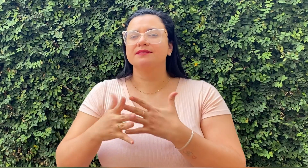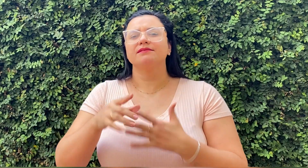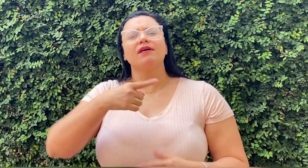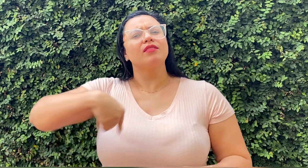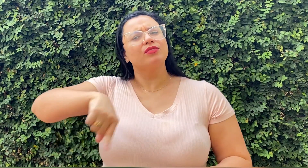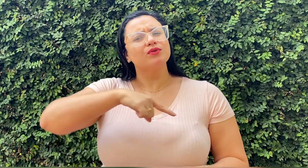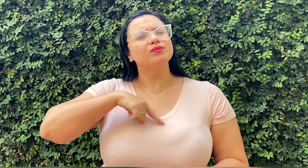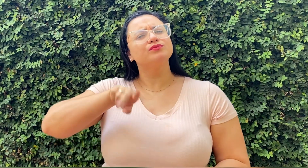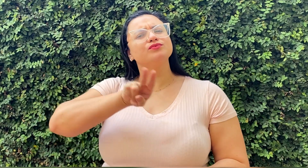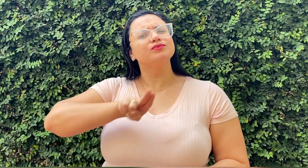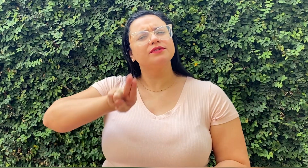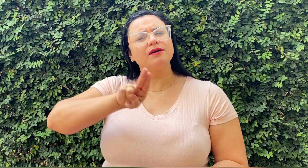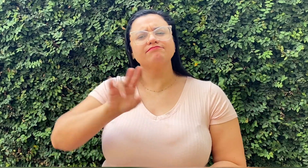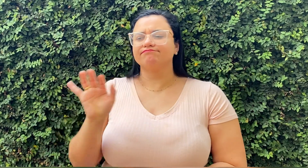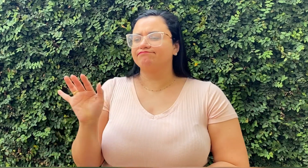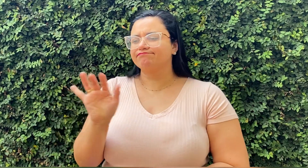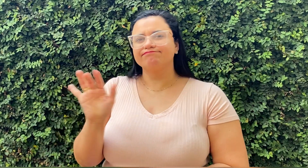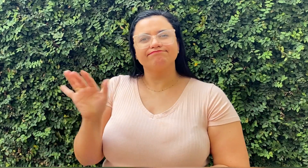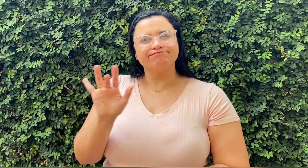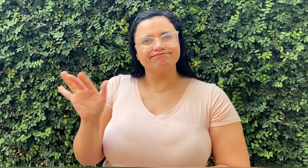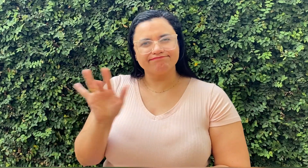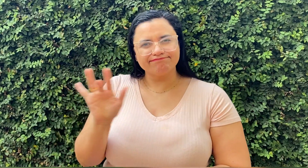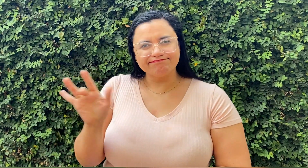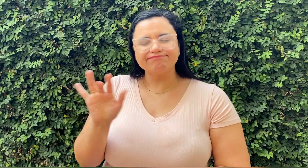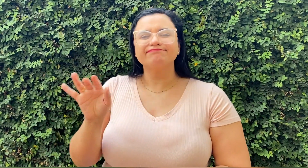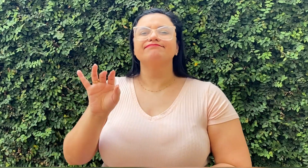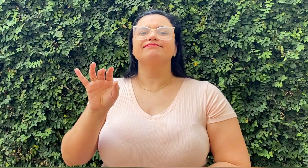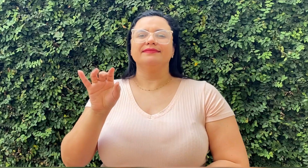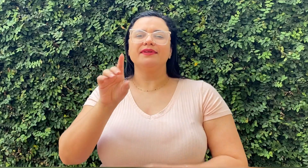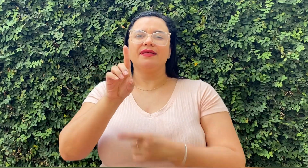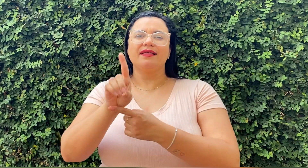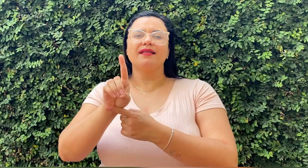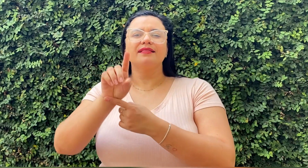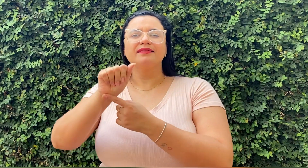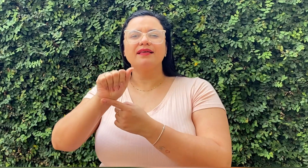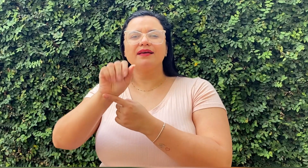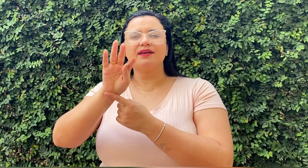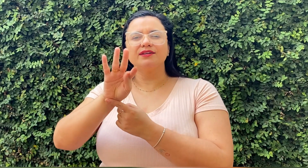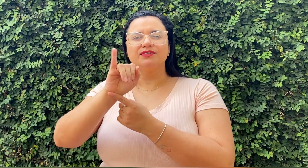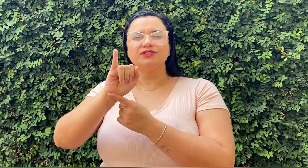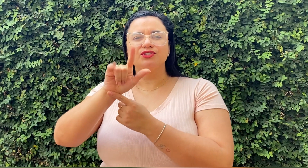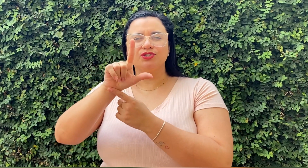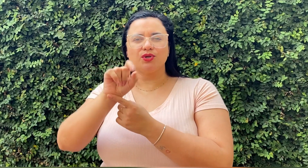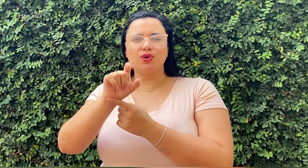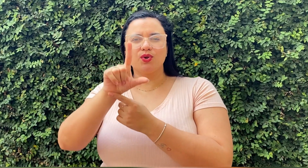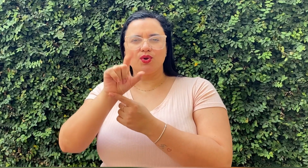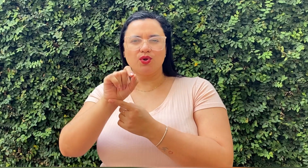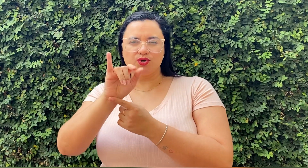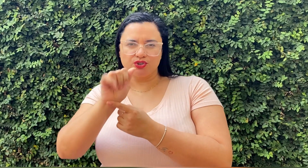detalhadamente. Então, na Libras, nós usamos a datilologia